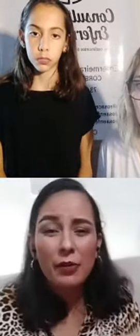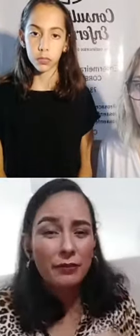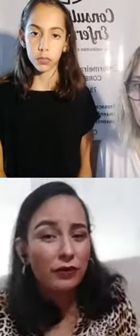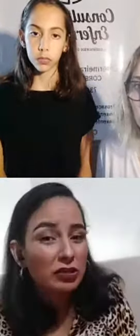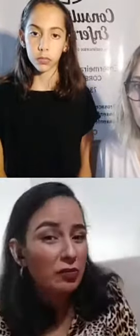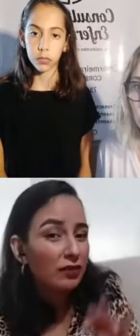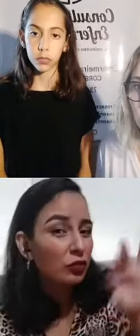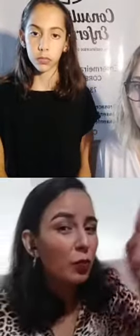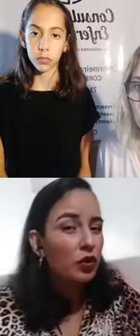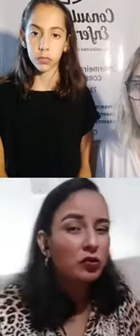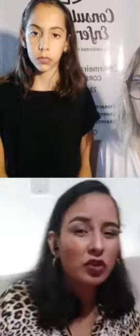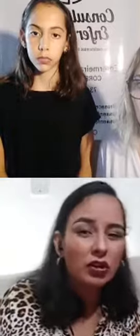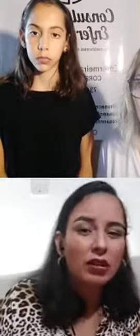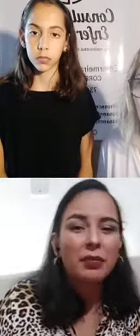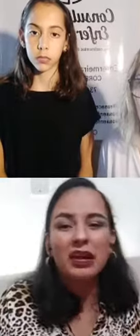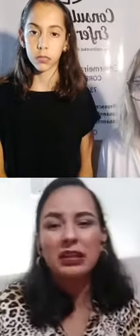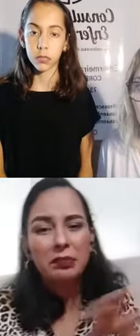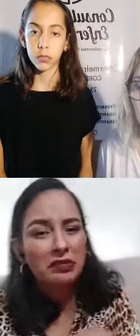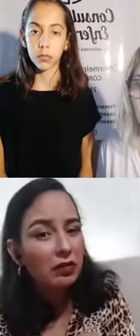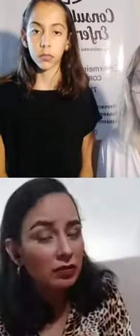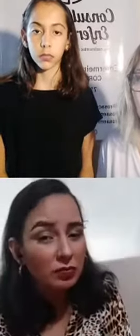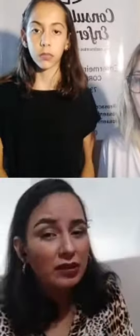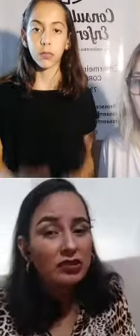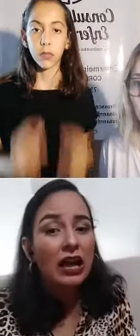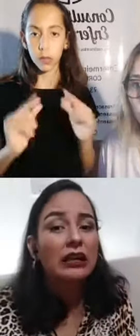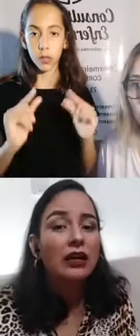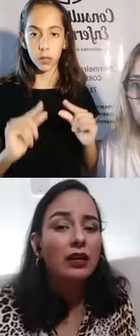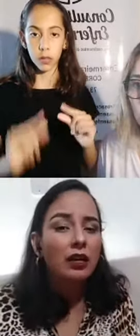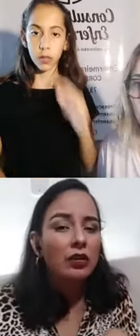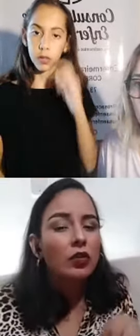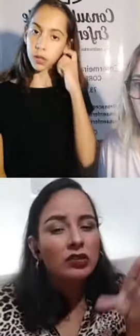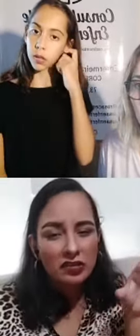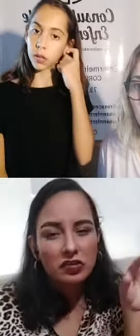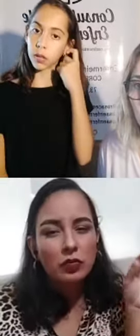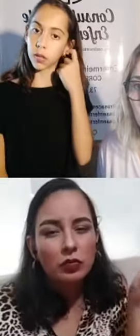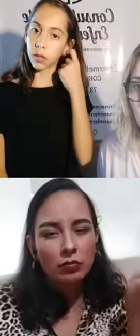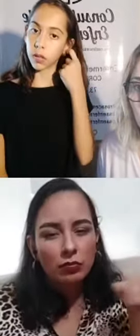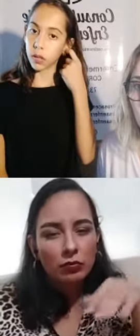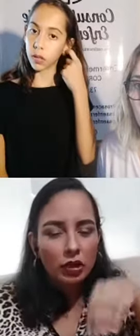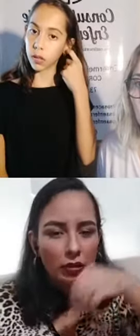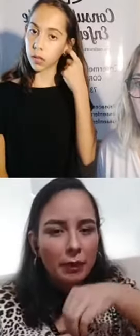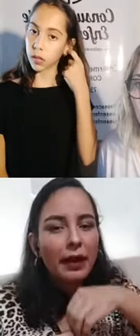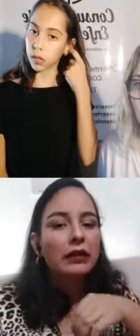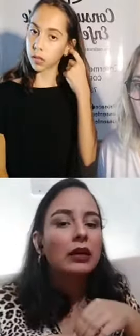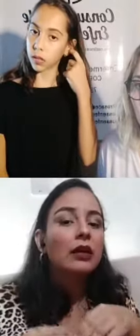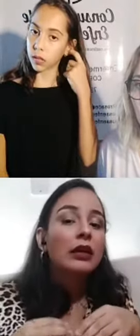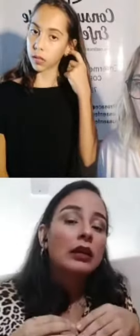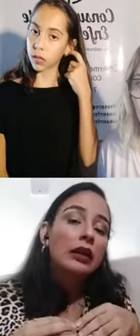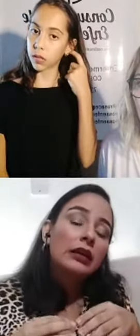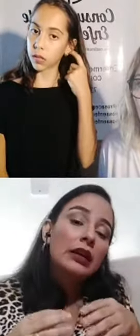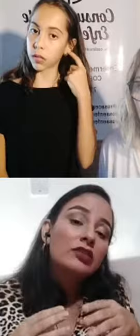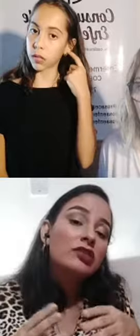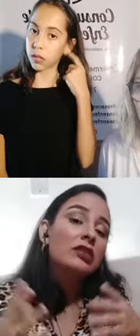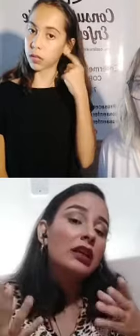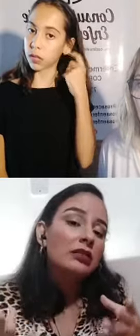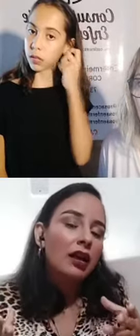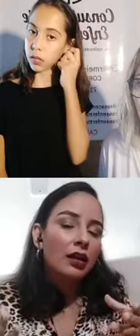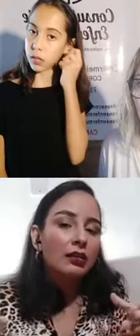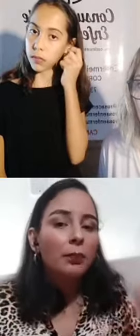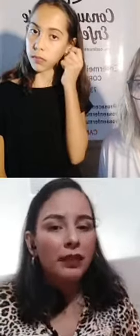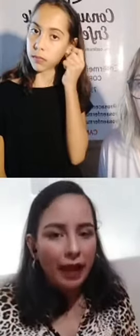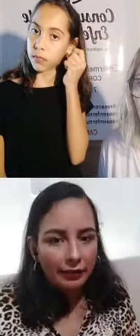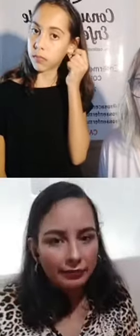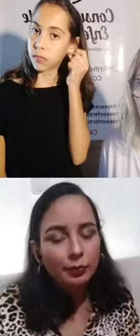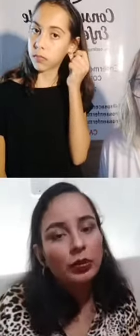noticiário, eu evito, eu assisto um pouquinho do Jornal da Manhã, depois não assisto mais nada, que eu gosto de assistir o Jornal da Bahia. Né? E a gente tenta